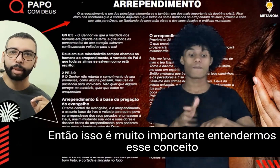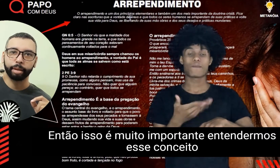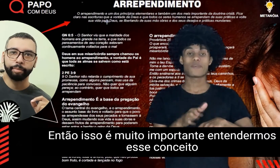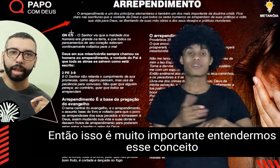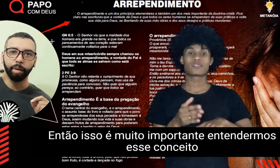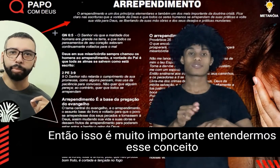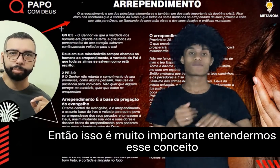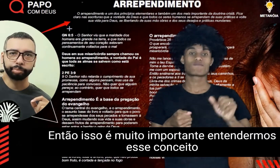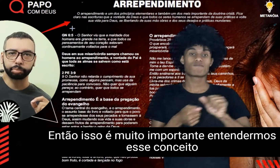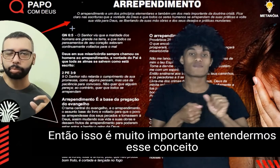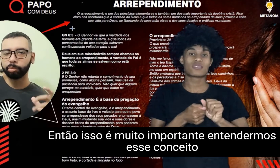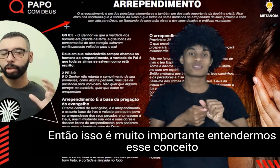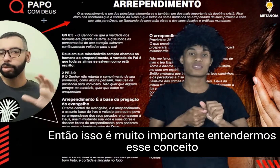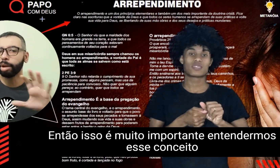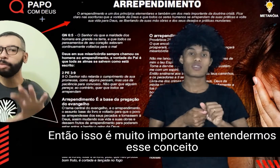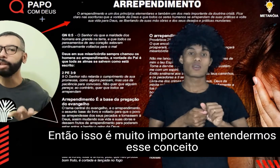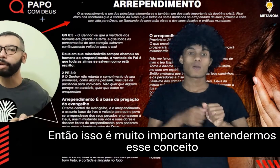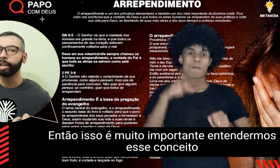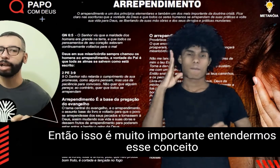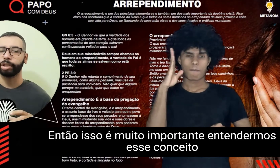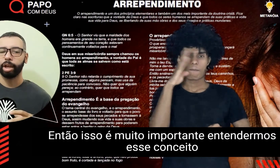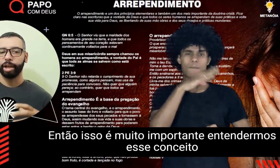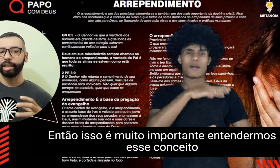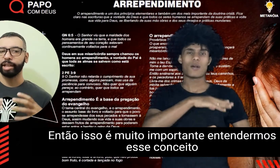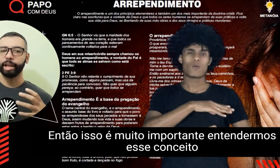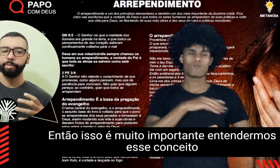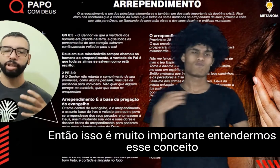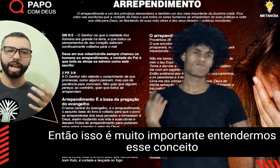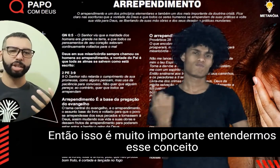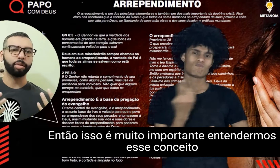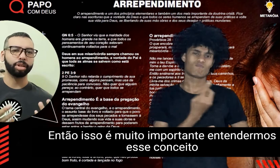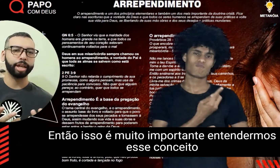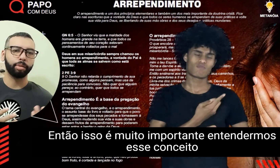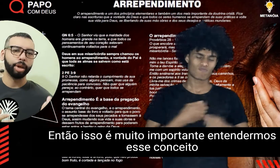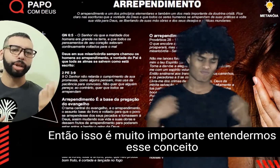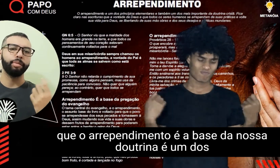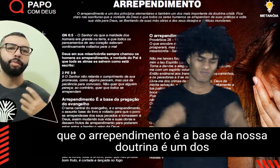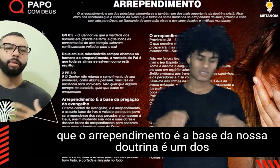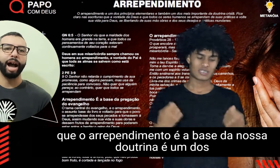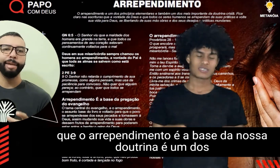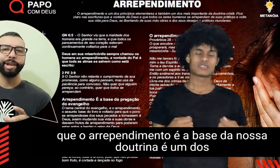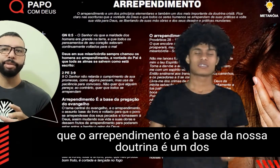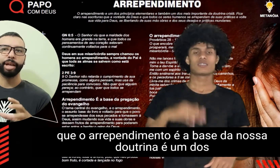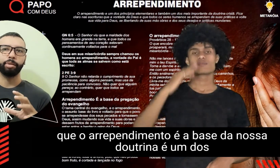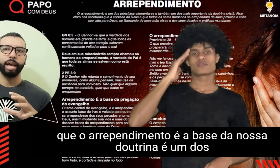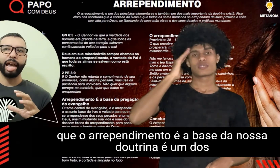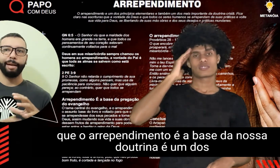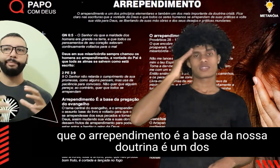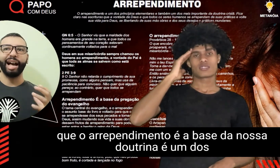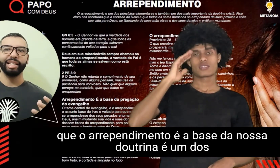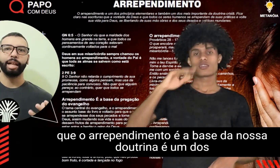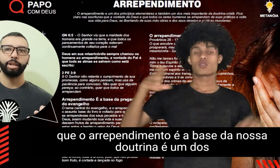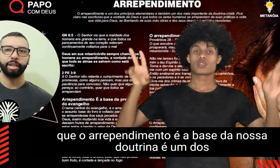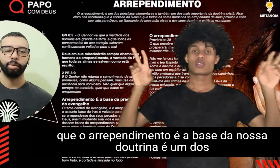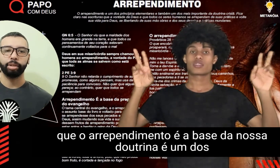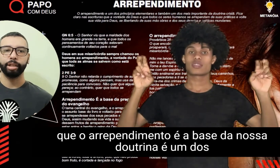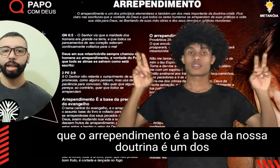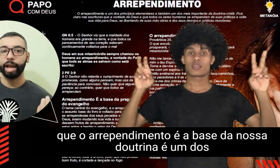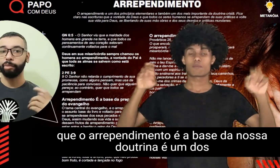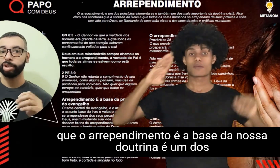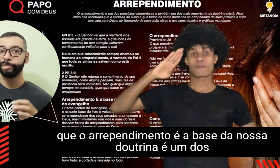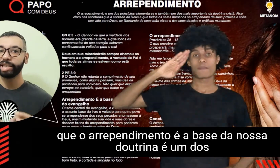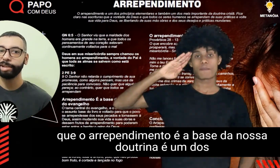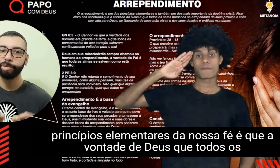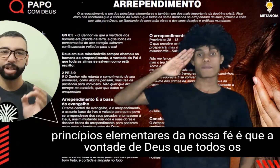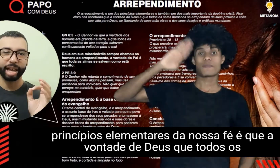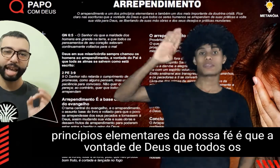ok? Então, isso é muito importante, entendermos esse conceito, que o arrependimento é a base da nossa doutrina,